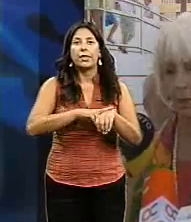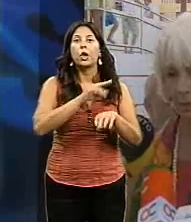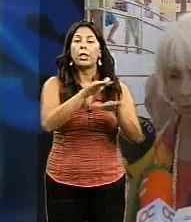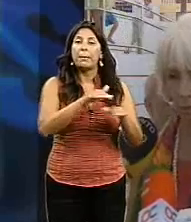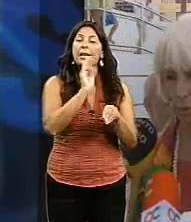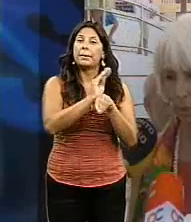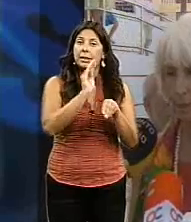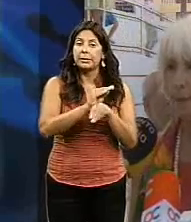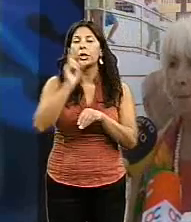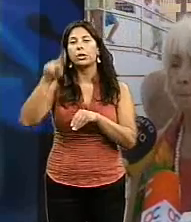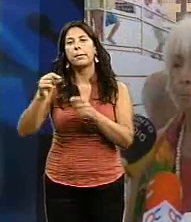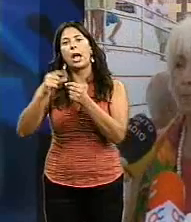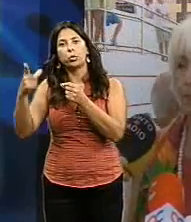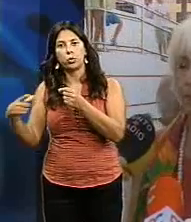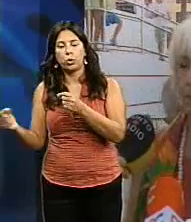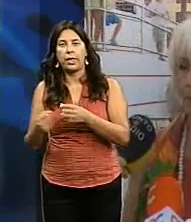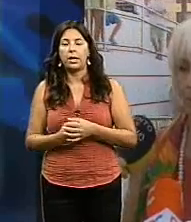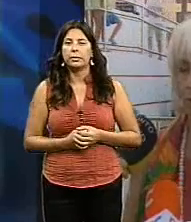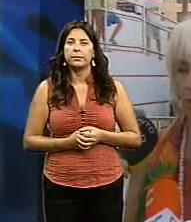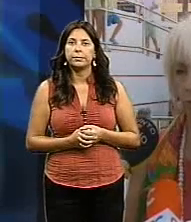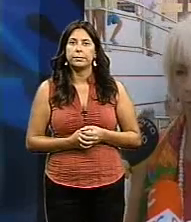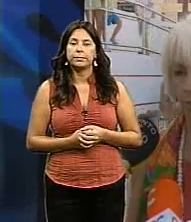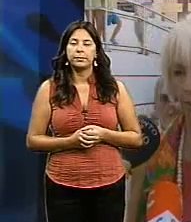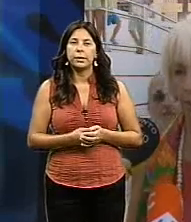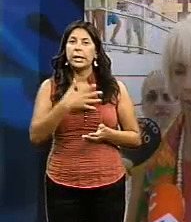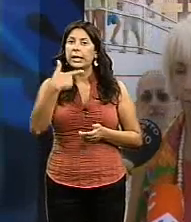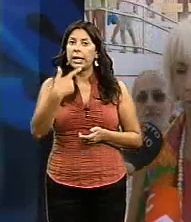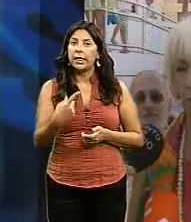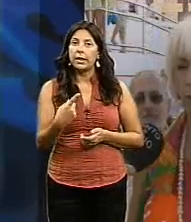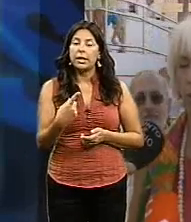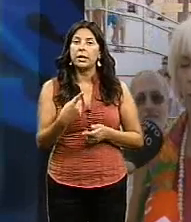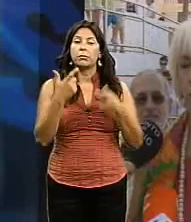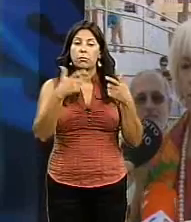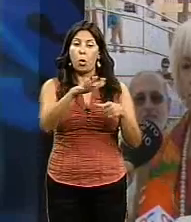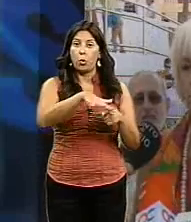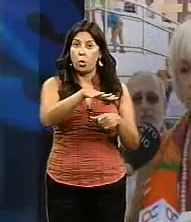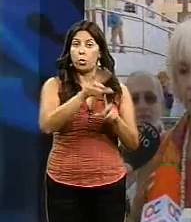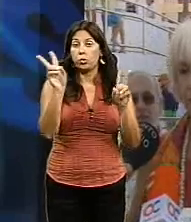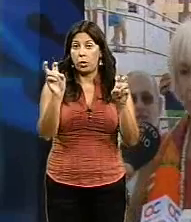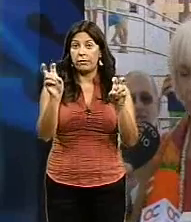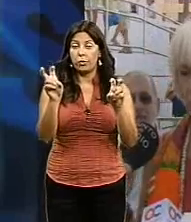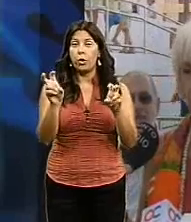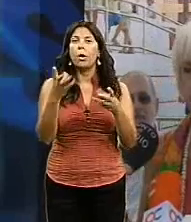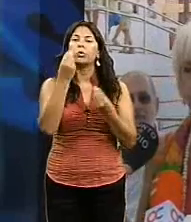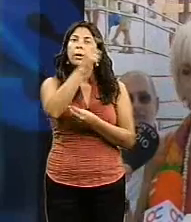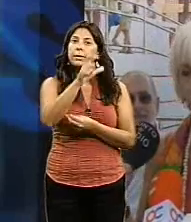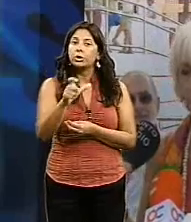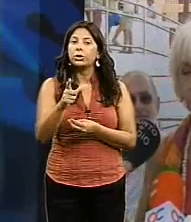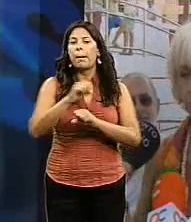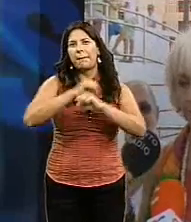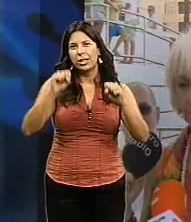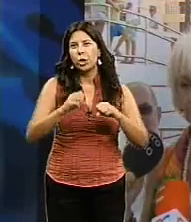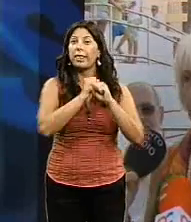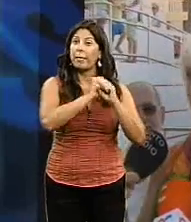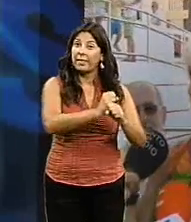Mantenimiento y la de Asuntos Sociales. Y esperamos que con este módulo después muchas de las personas mayores y